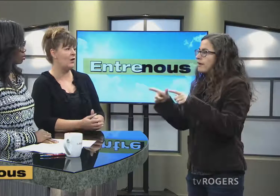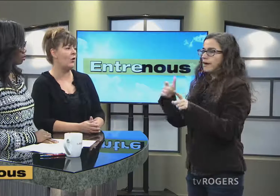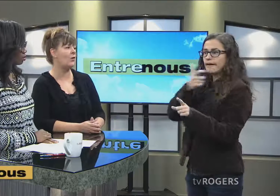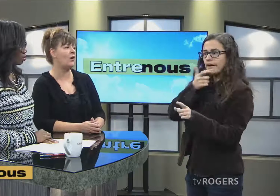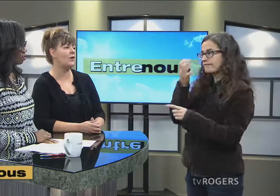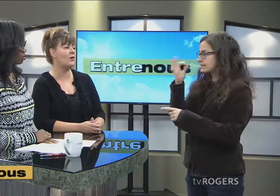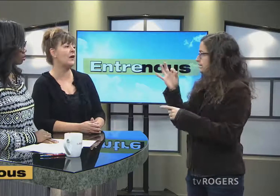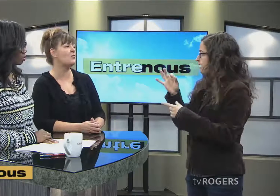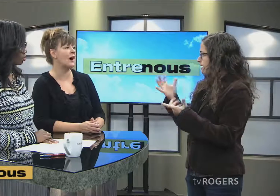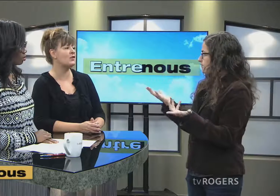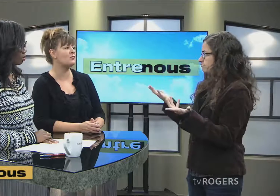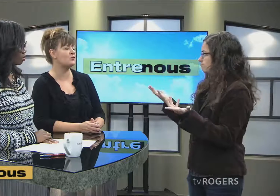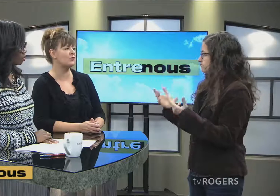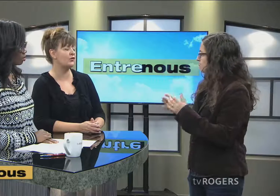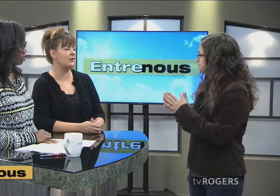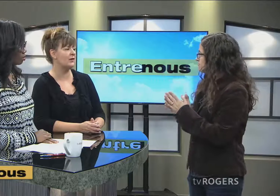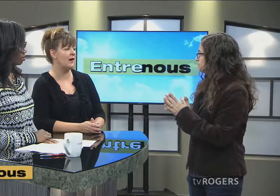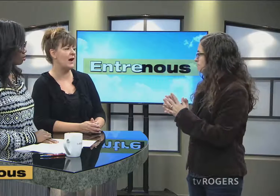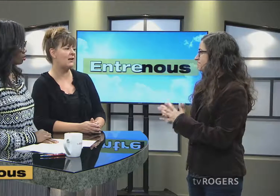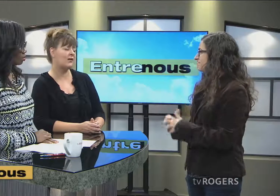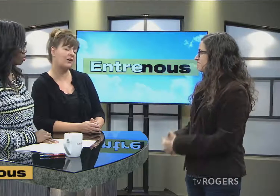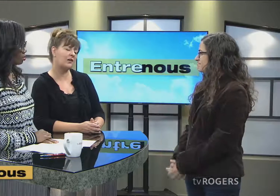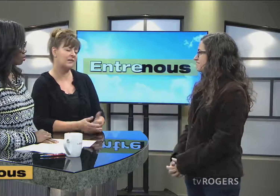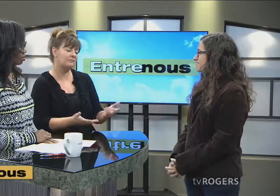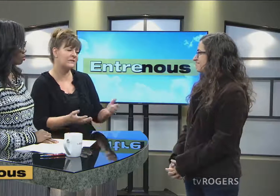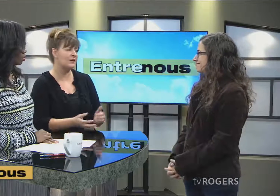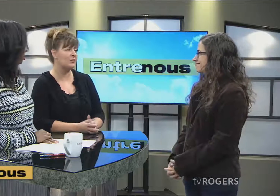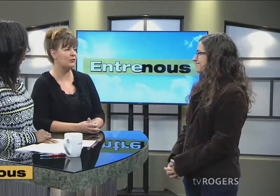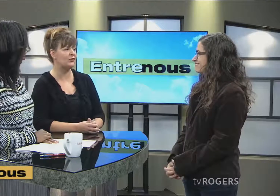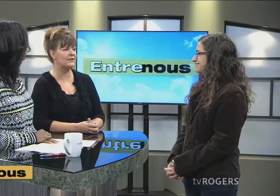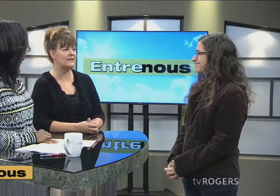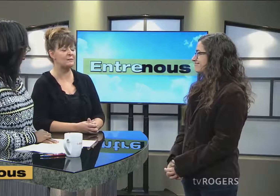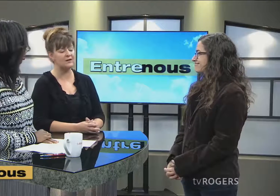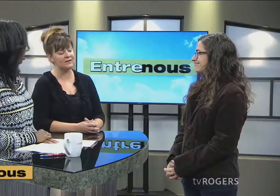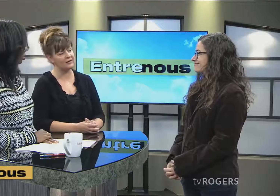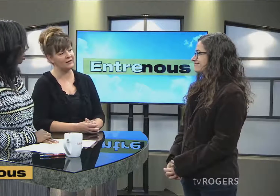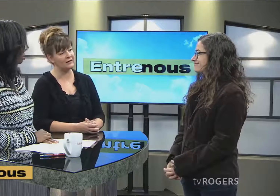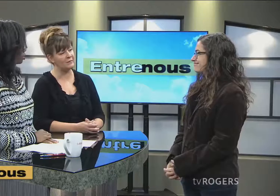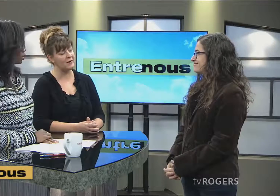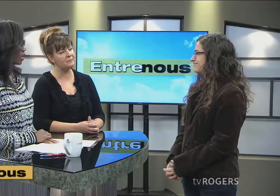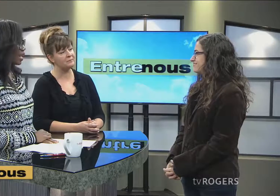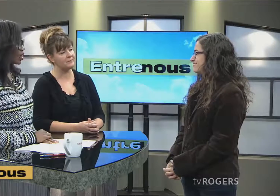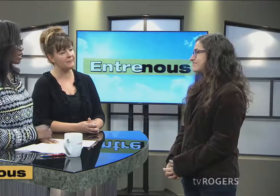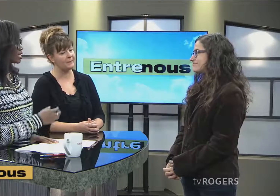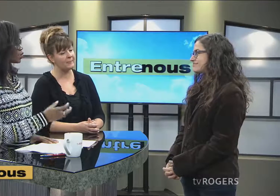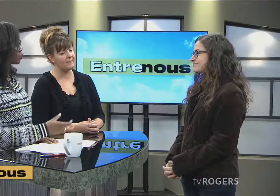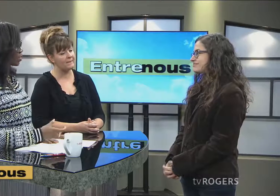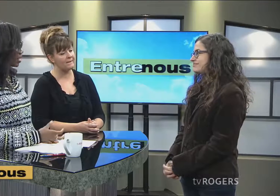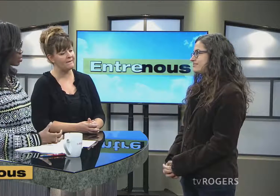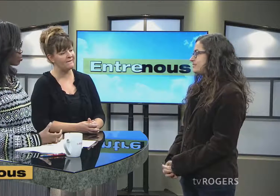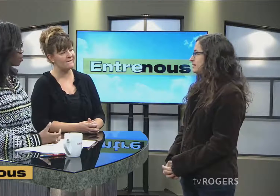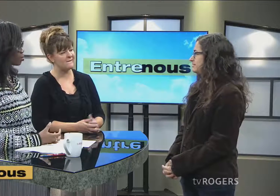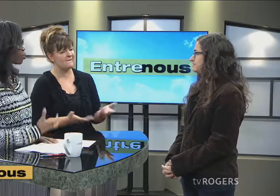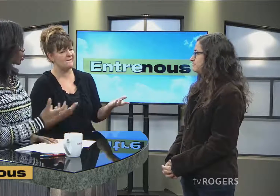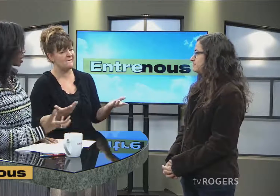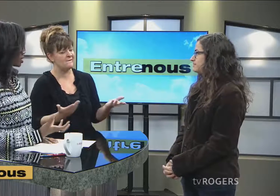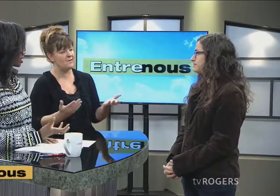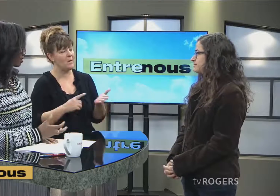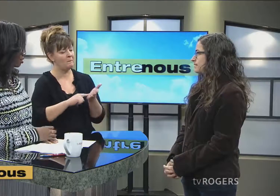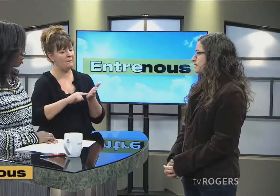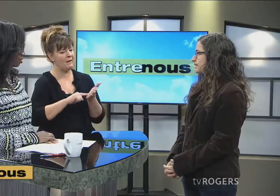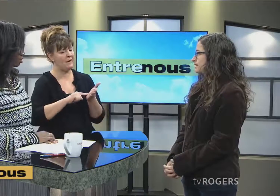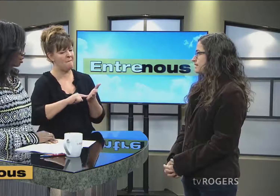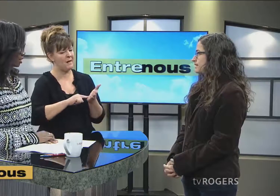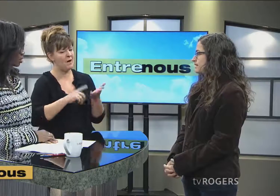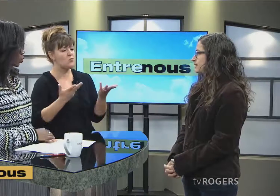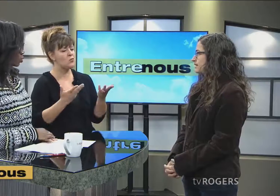entendants, on encourage beaucoup ça. Alors, c'est un peu ce qui se passe dernièrement. Alors, qu'est-ce qu'il faut faire justement pour protéger